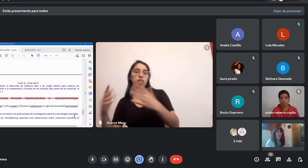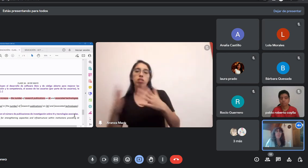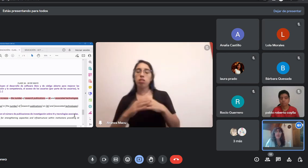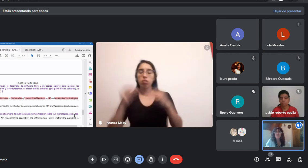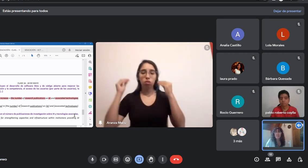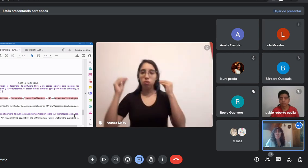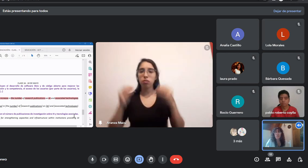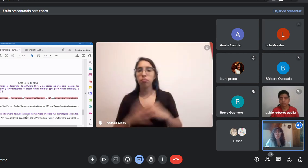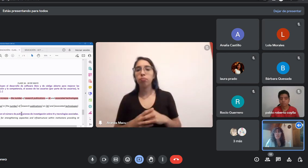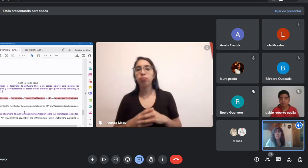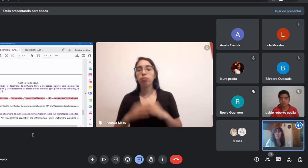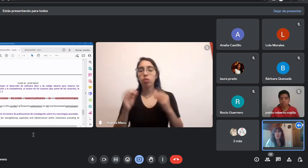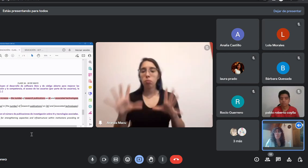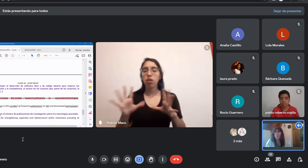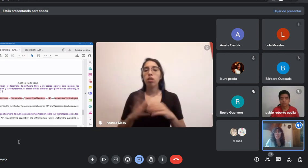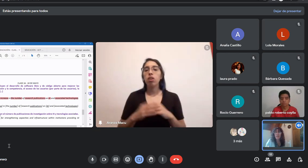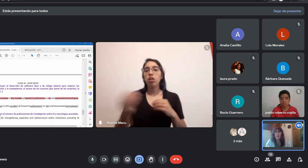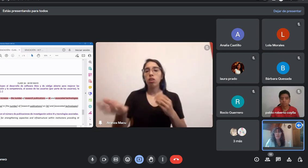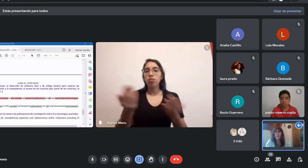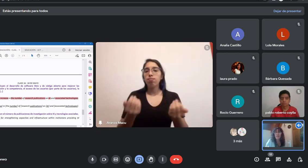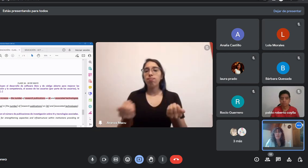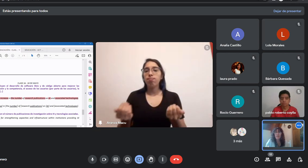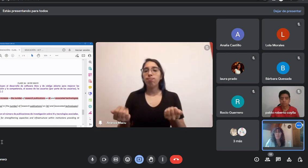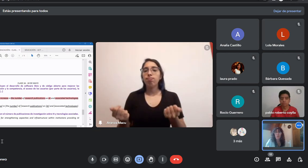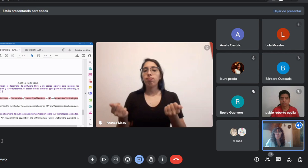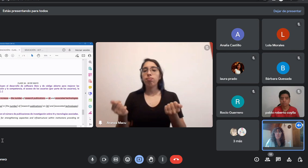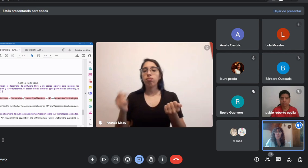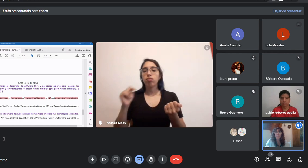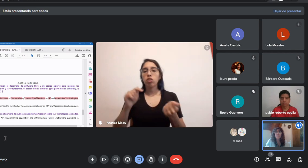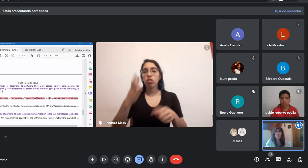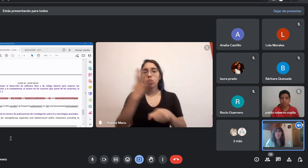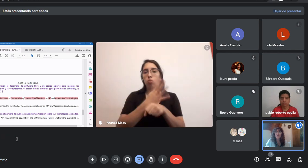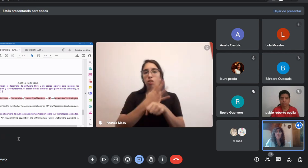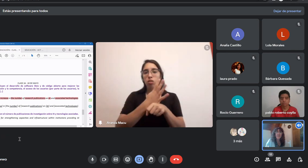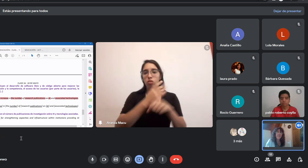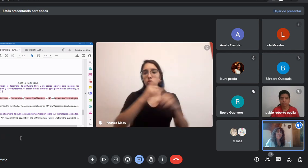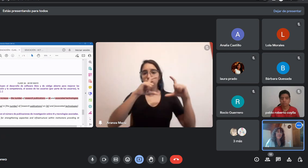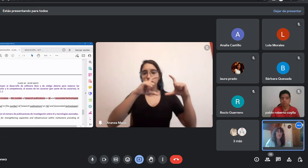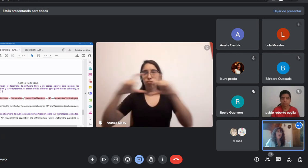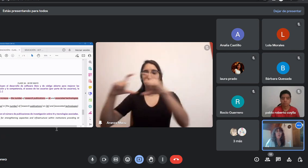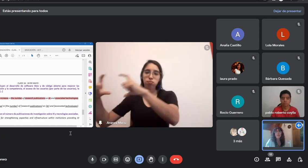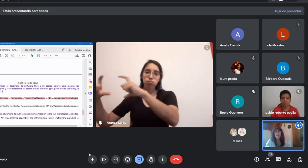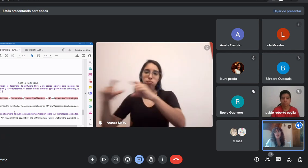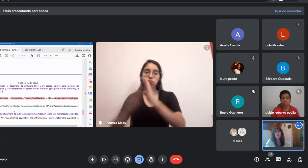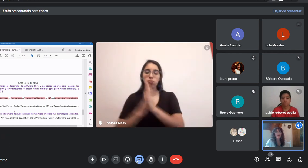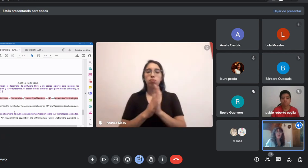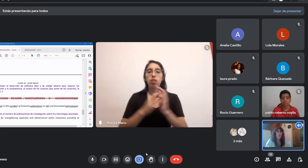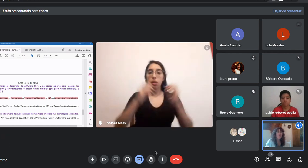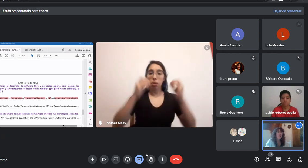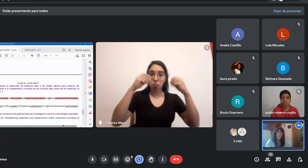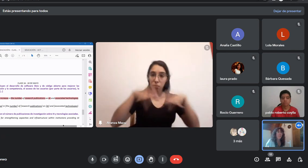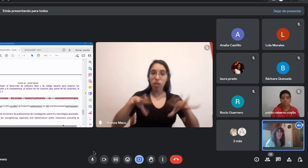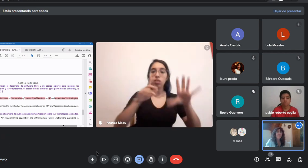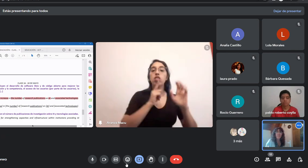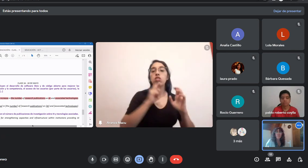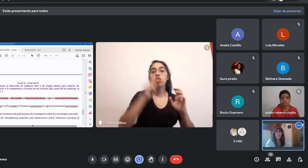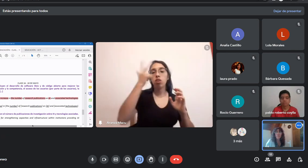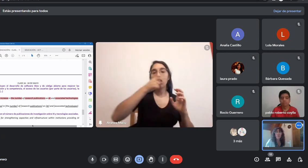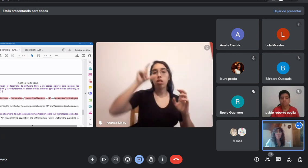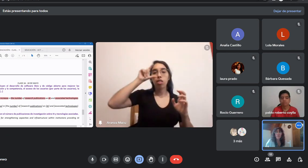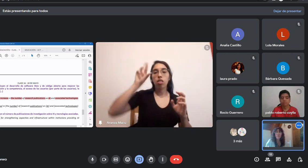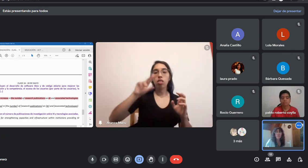¿Qué más? Entonces, ¿cómo sería? Otra vez empieza con Beariz. ¿Cuál es el primer bloque?